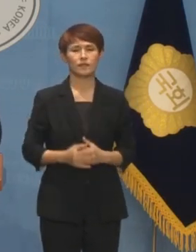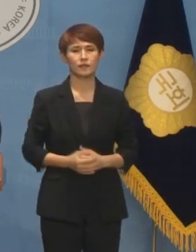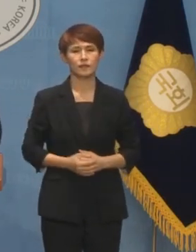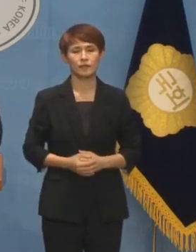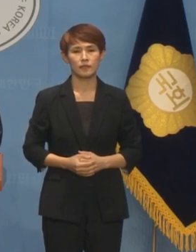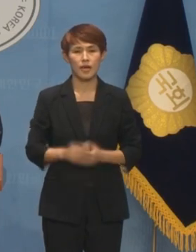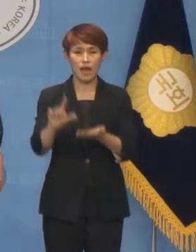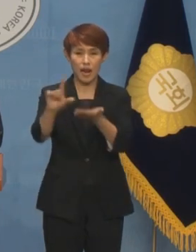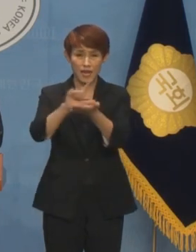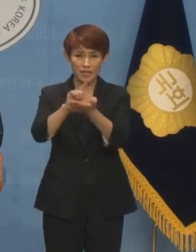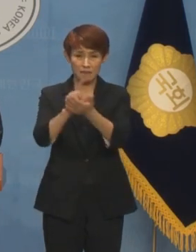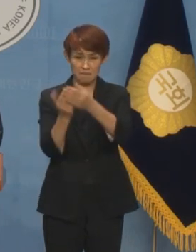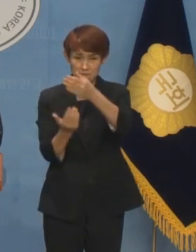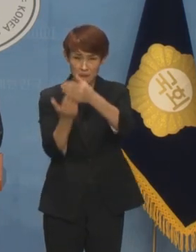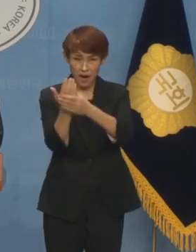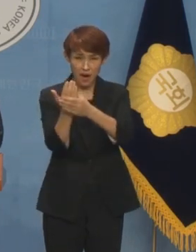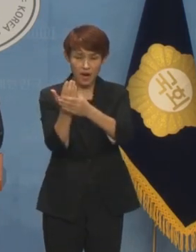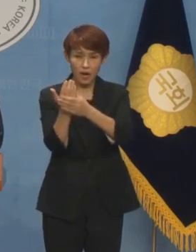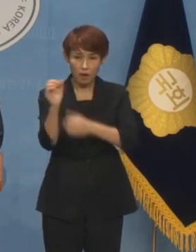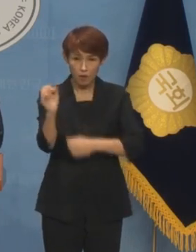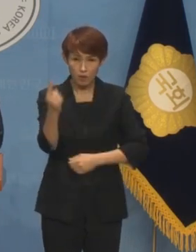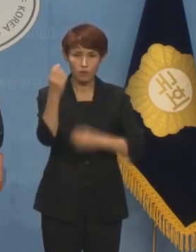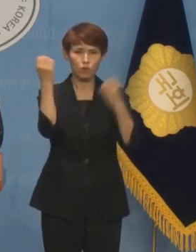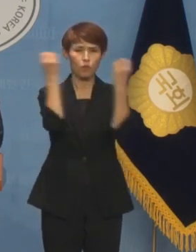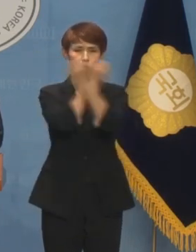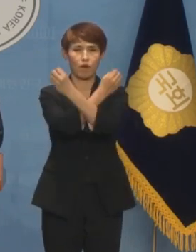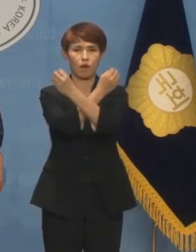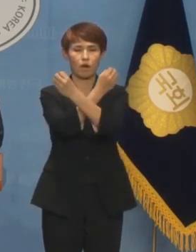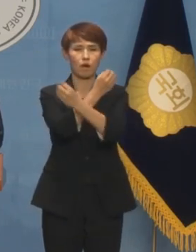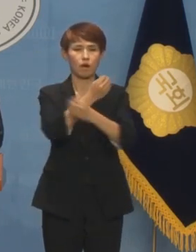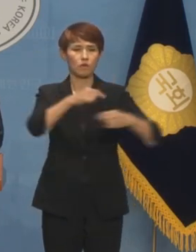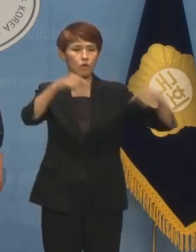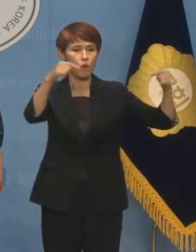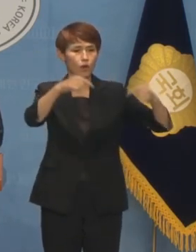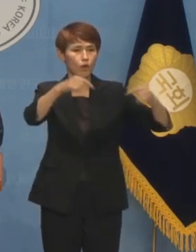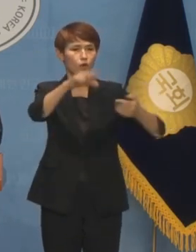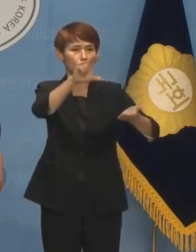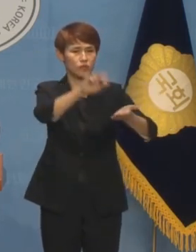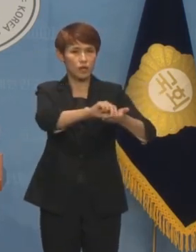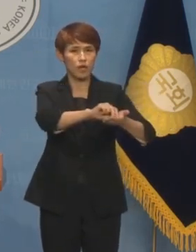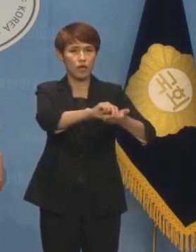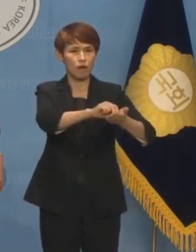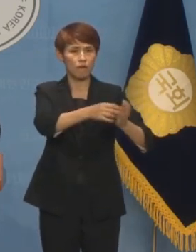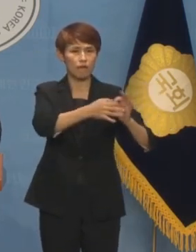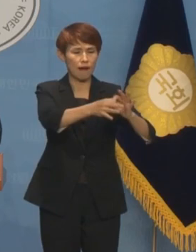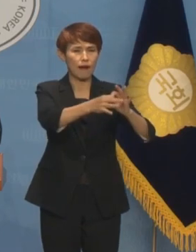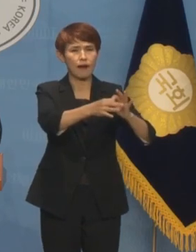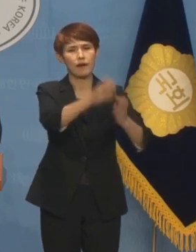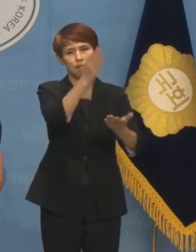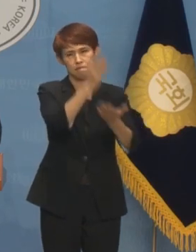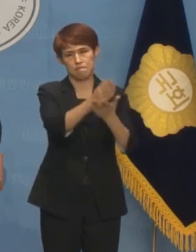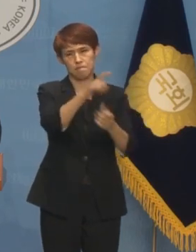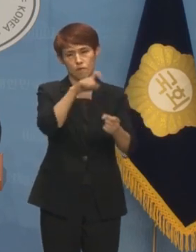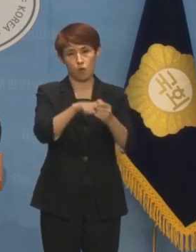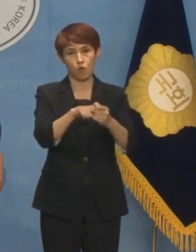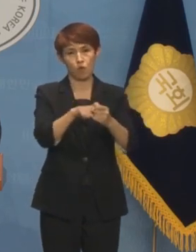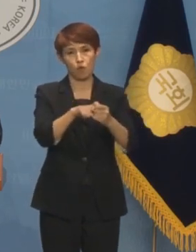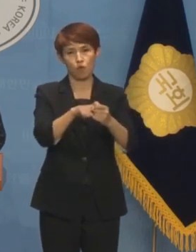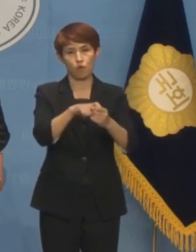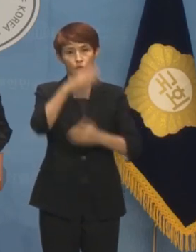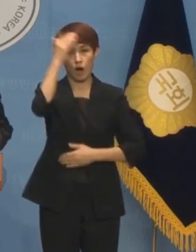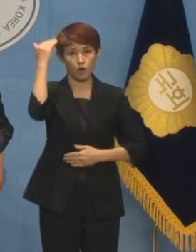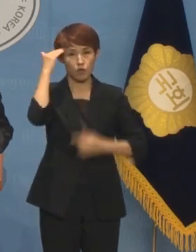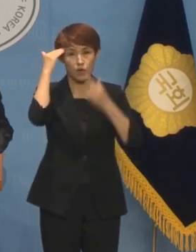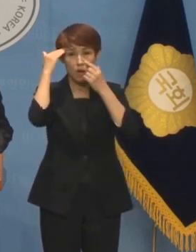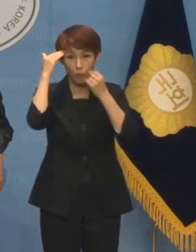라인 야후 사태가 불필요한 오해를 낳고 외교 문제 등으로 비화되지 않도록 한일 양국이 여러 채널을 통해